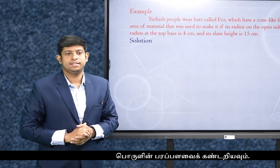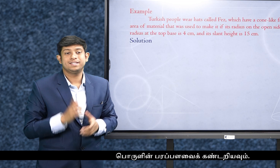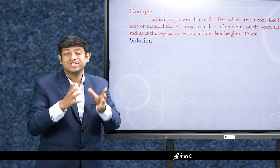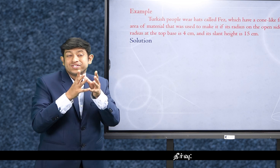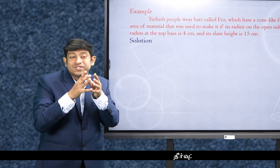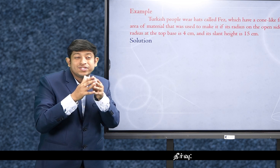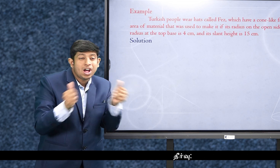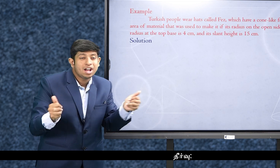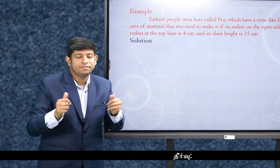தீர்வு: